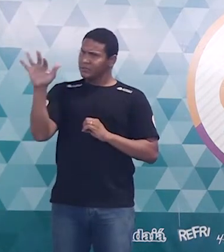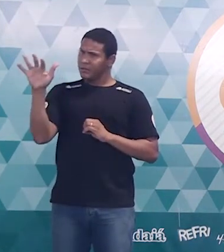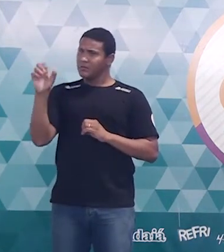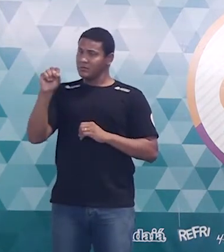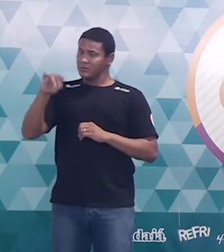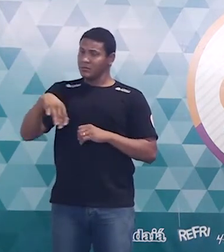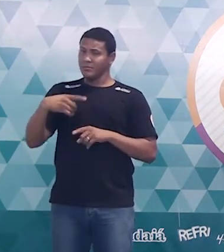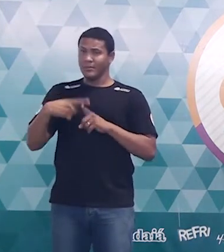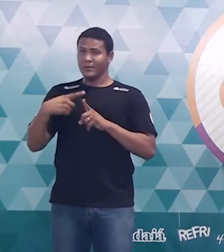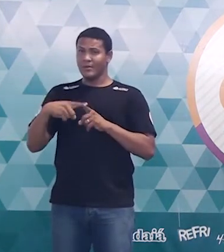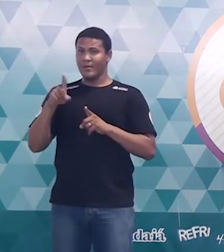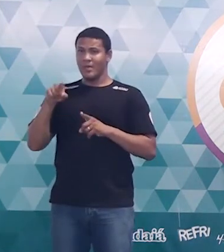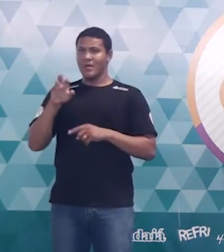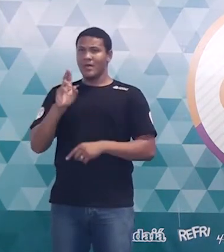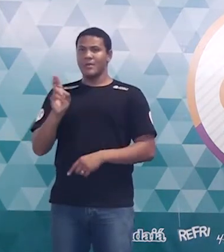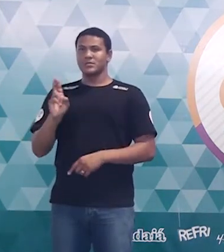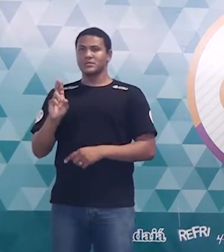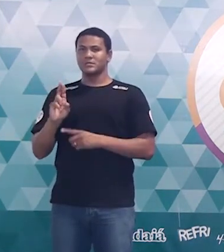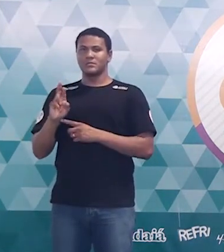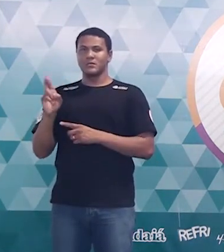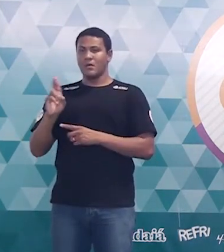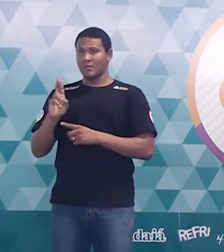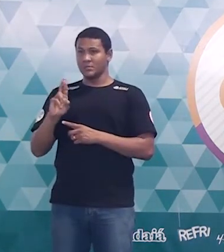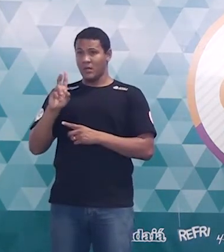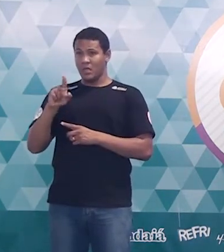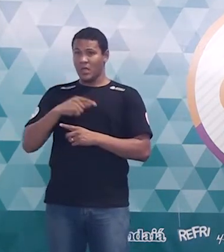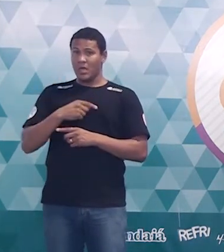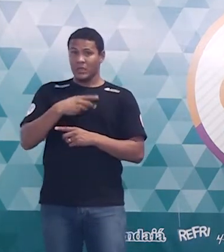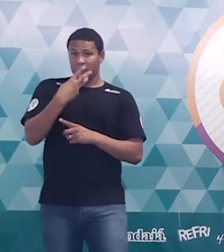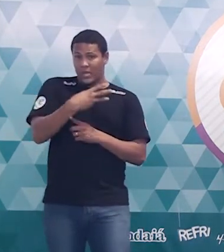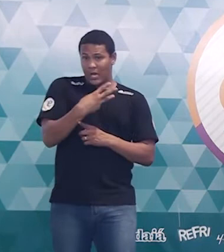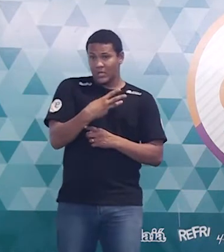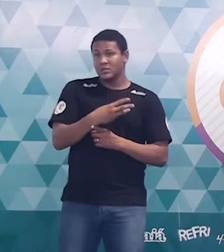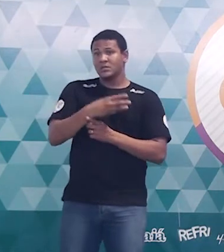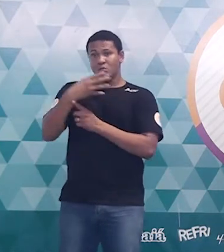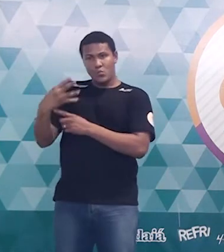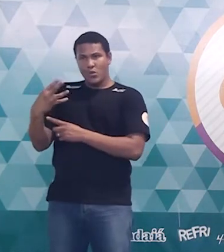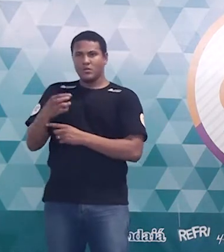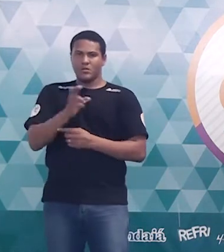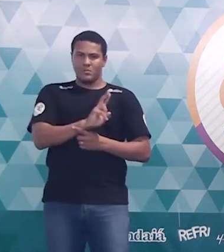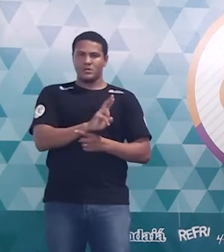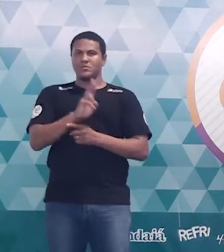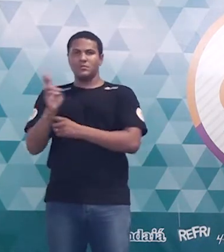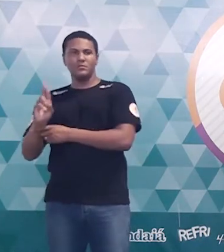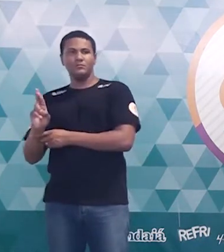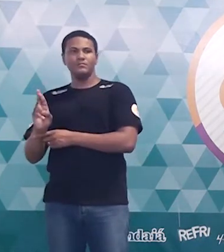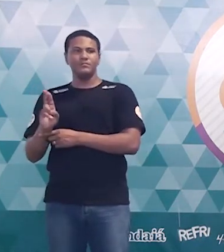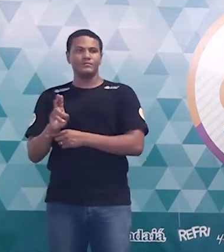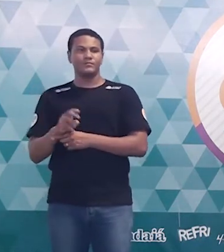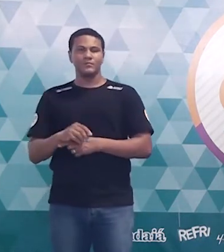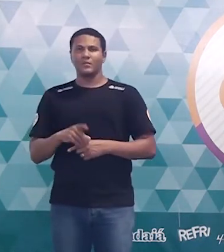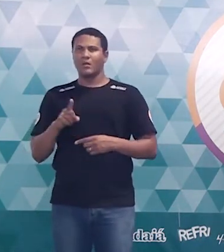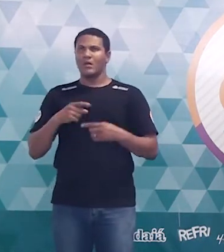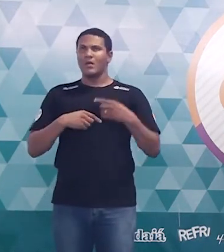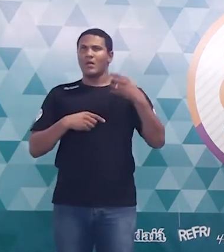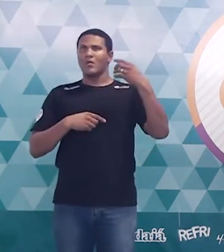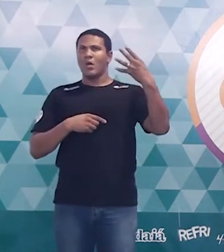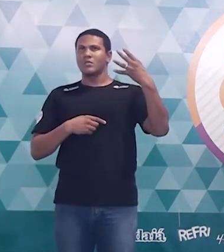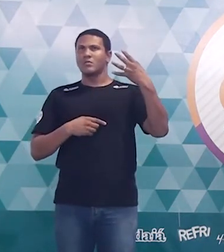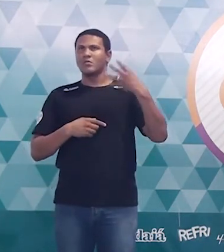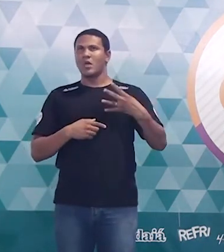a recuperação ela foi da etapa 3 e da etapa 4. Bora recordar? 4, 4,